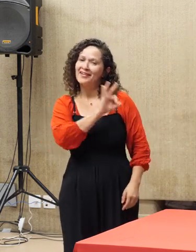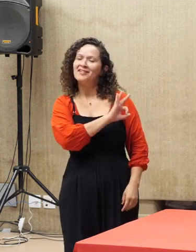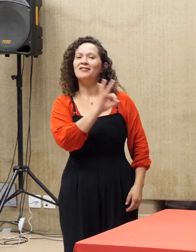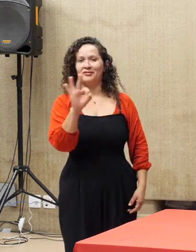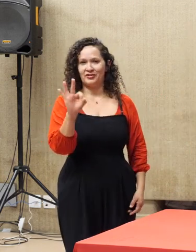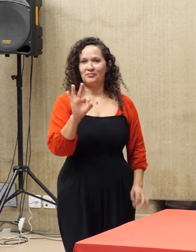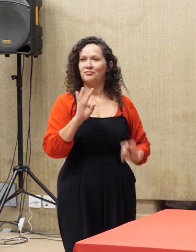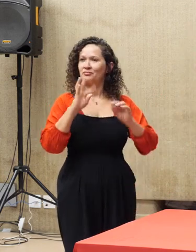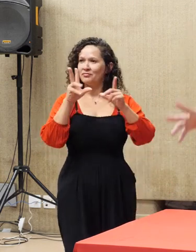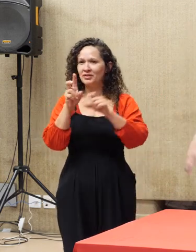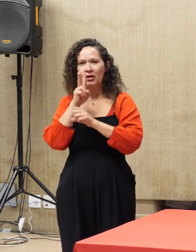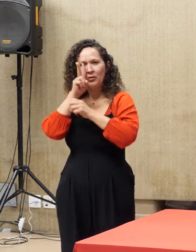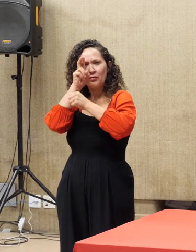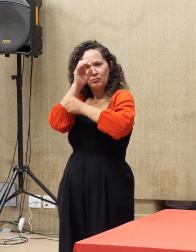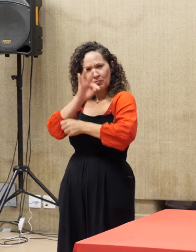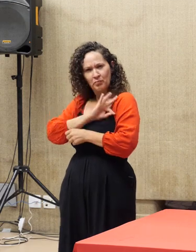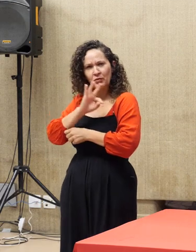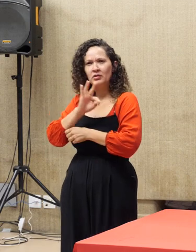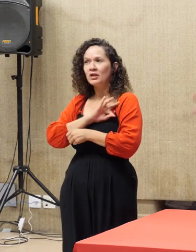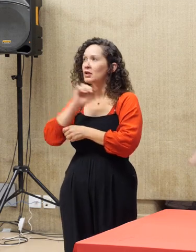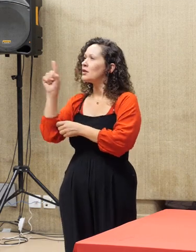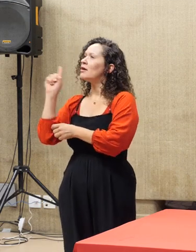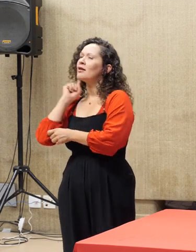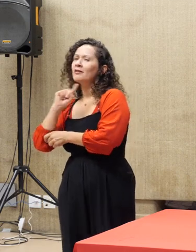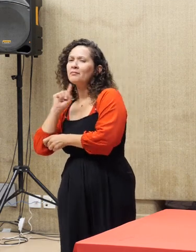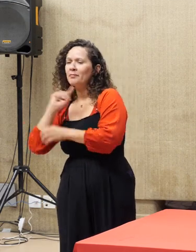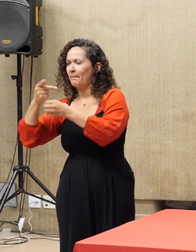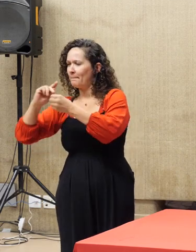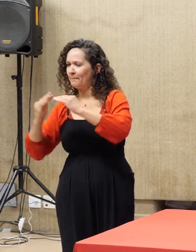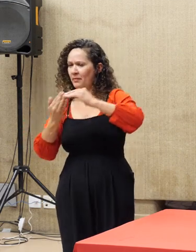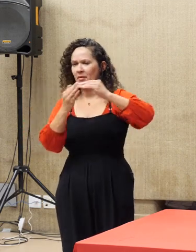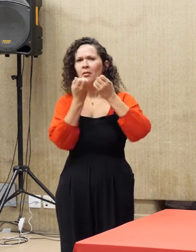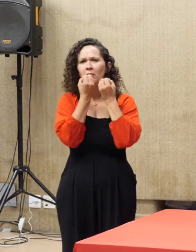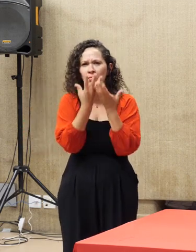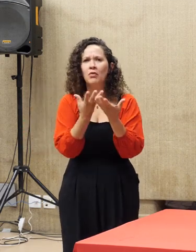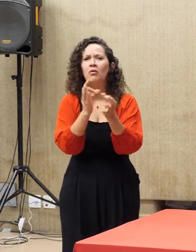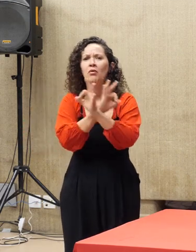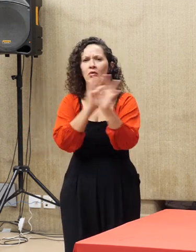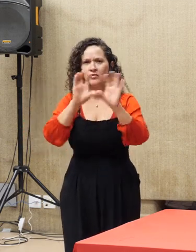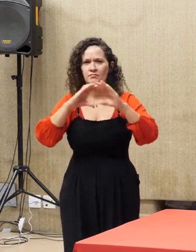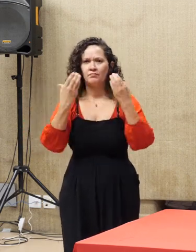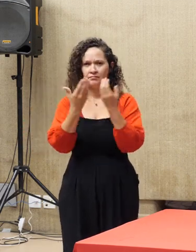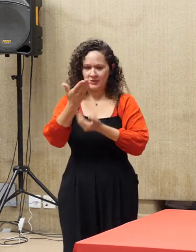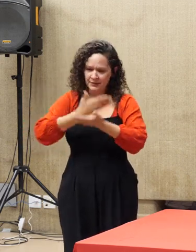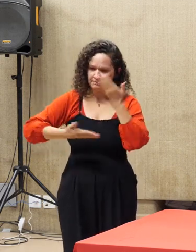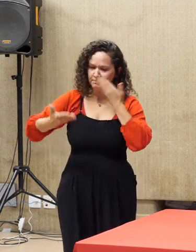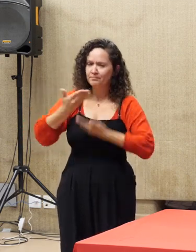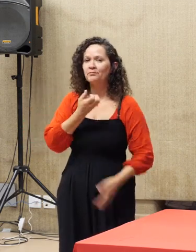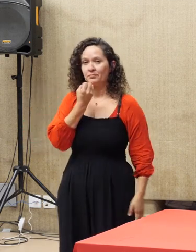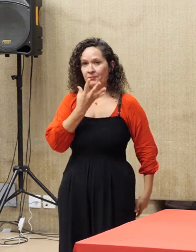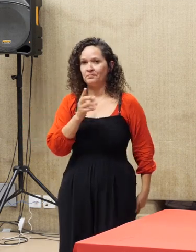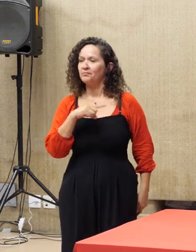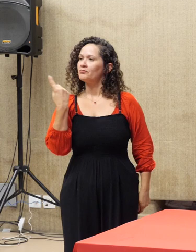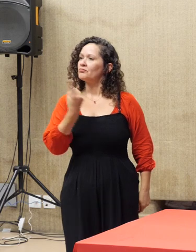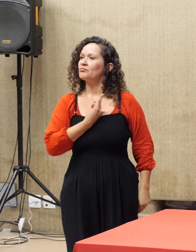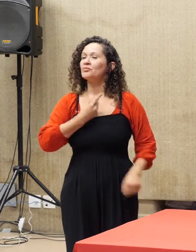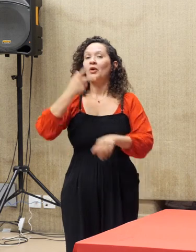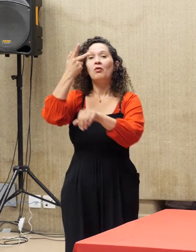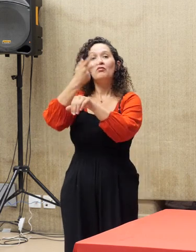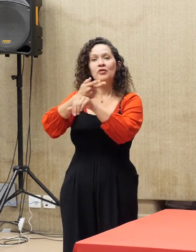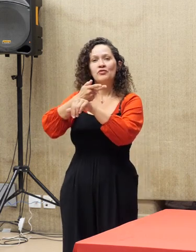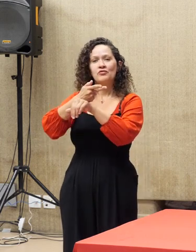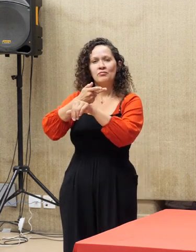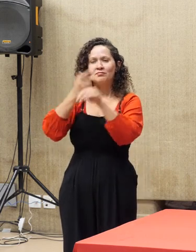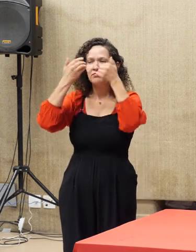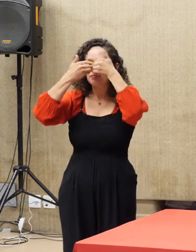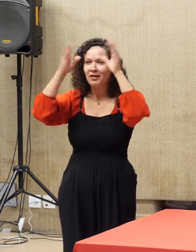assim, todas as forças policiais, gente de periferia, foi muito boa mesmo. E aí a gente fez um vídeo